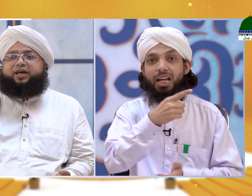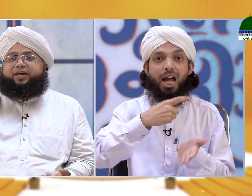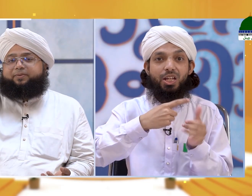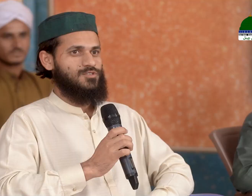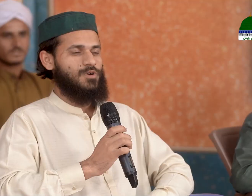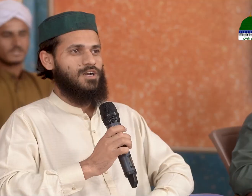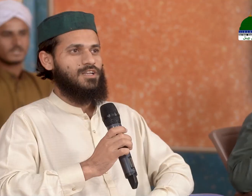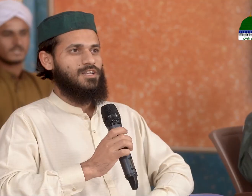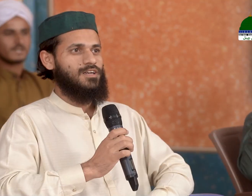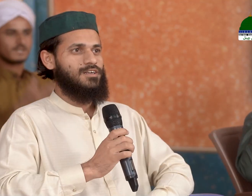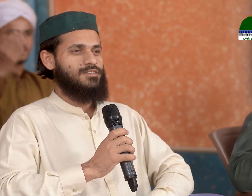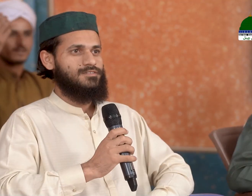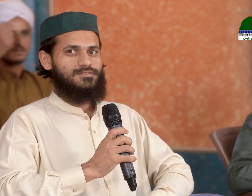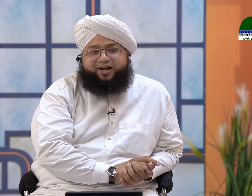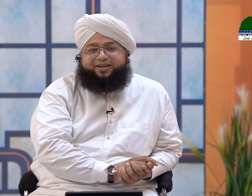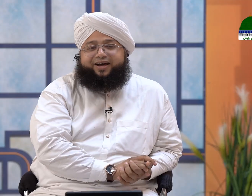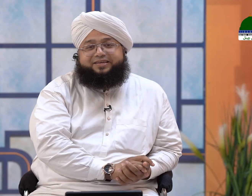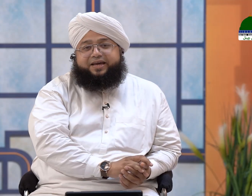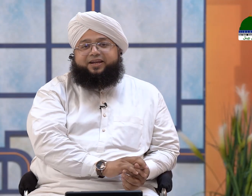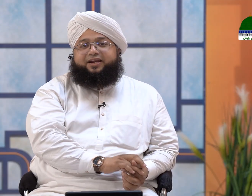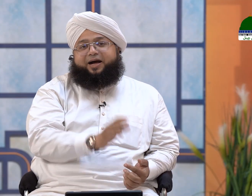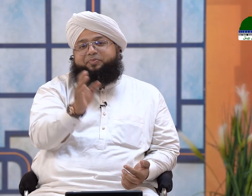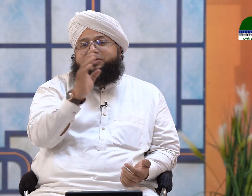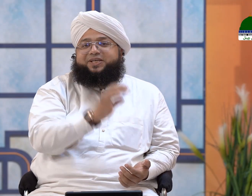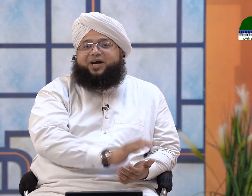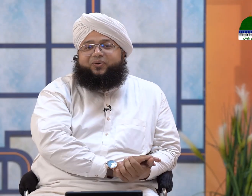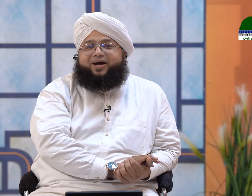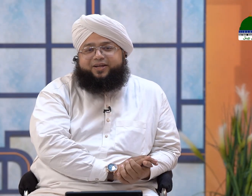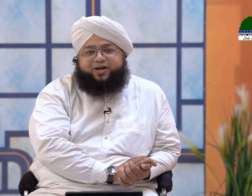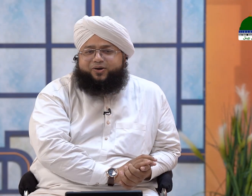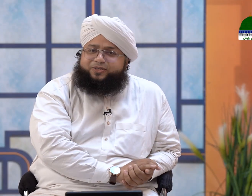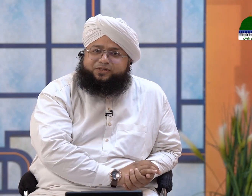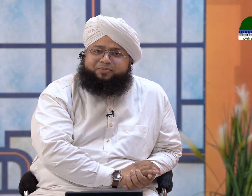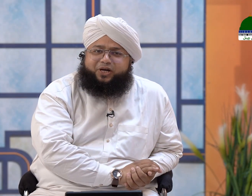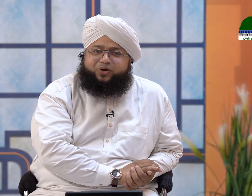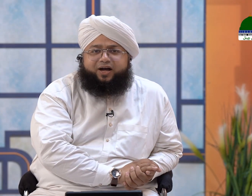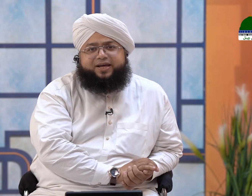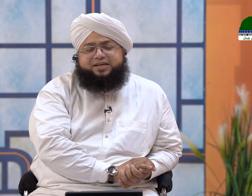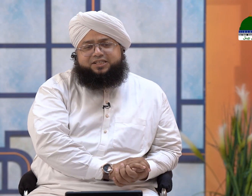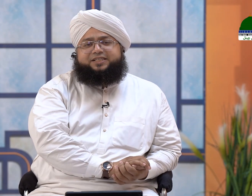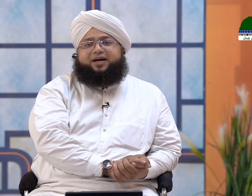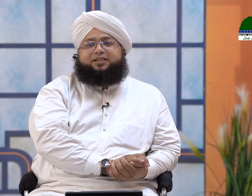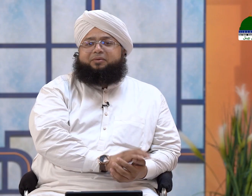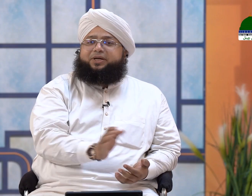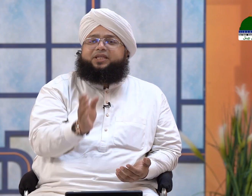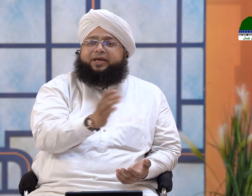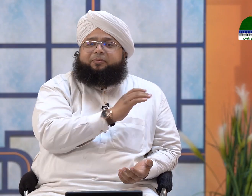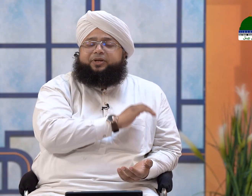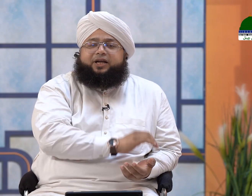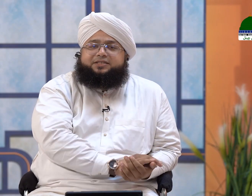ہے، سبحان اللہ۔ یقیناً آپ نے بھی سیکھا ہوگا، لکھا ہوگا، اس کو سمجھا ہوگا۔ اسی کے ساتھ ہم بڑھتے ہیں اپنے اگلے